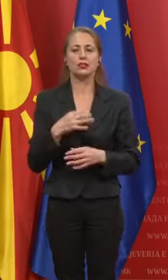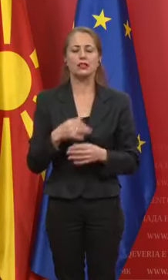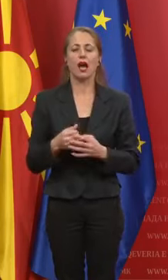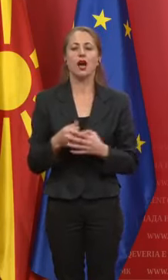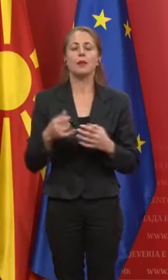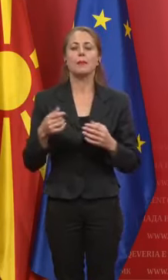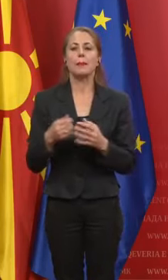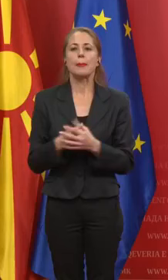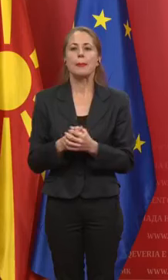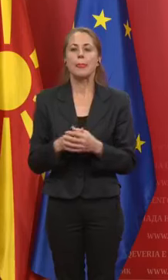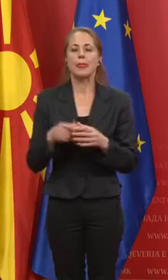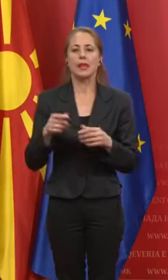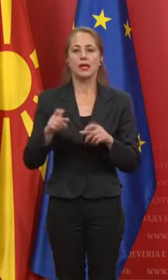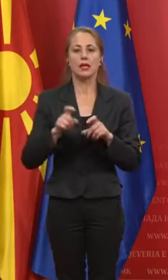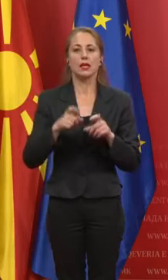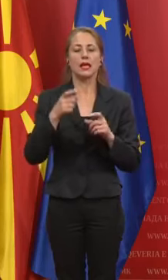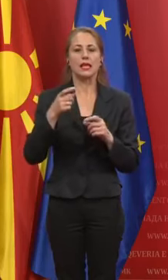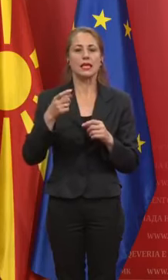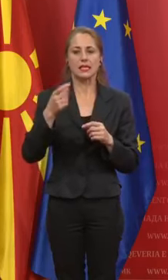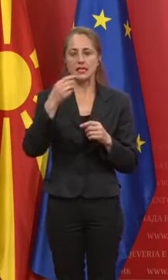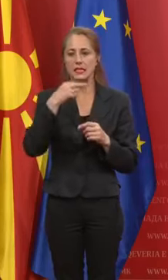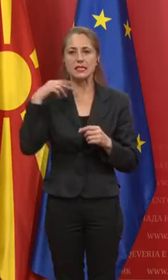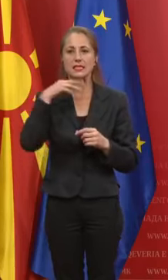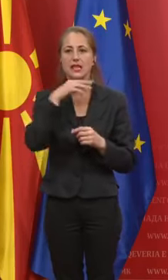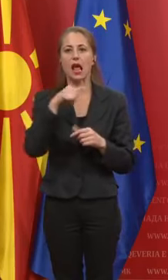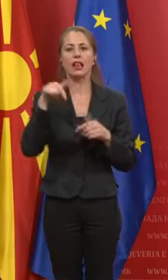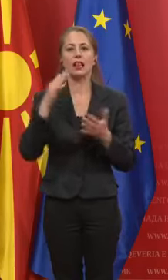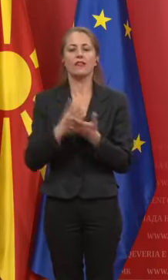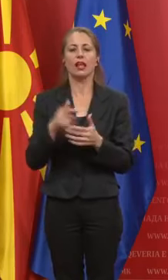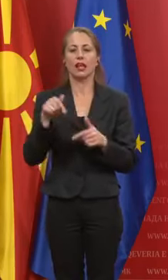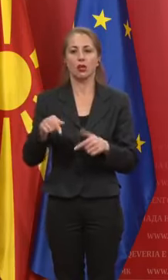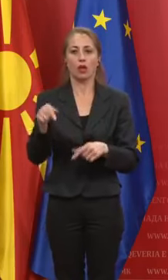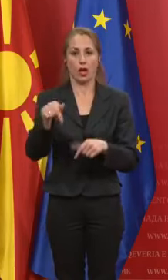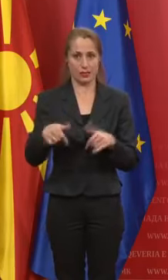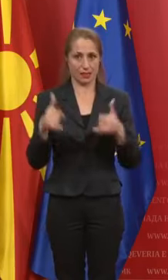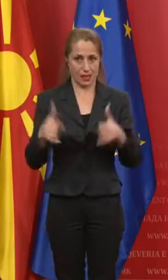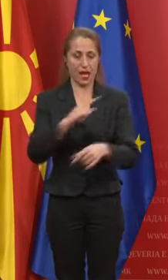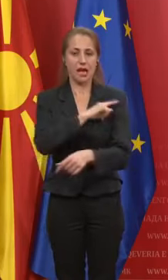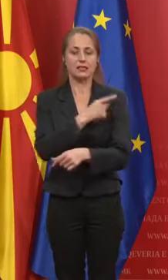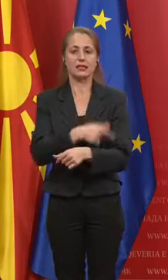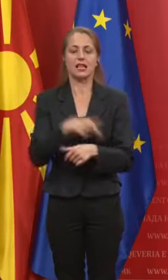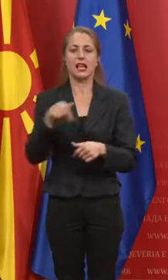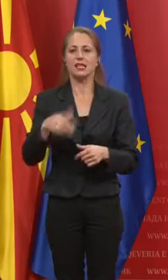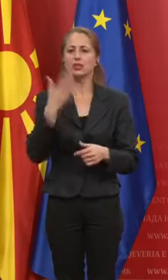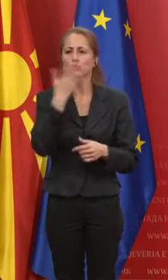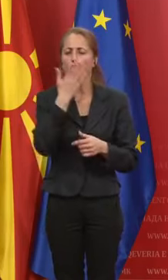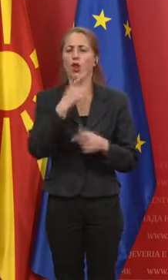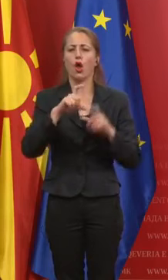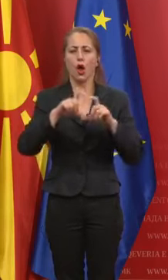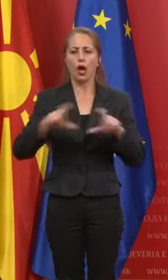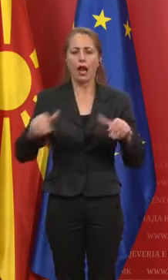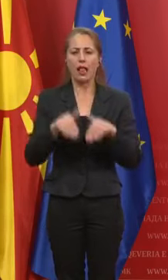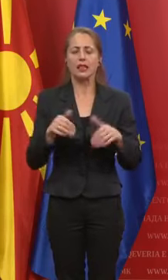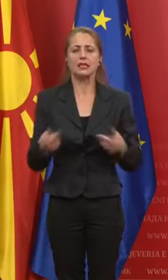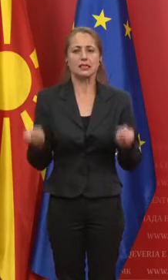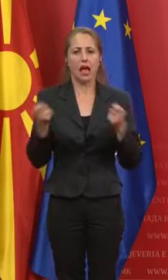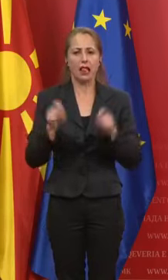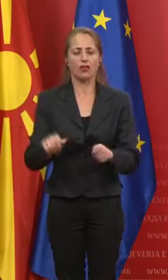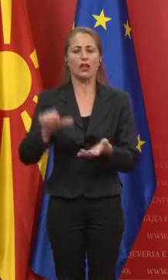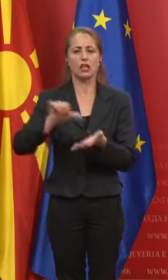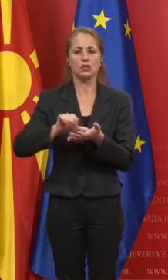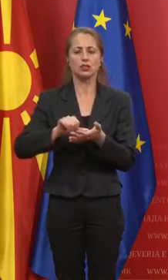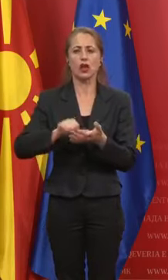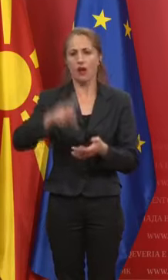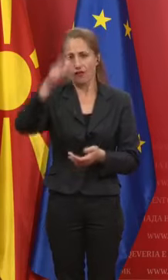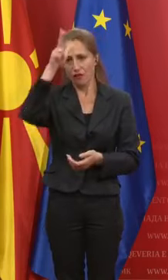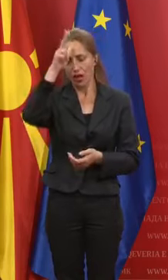тешки, но необходни рестрикции. Во Израел веќе е тоа на сила, затворени се школи, градинки, трговски центри.